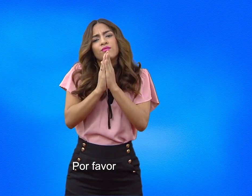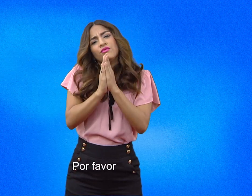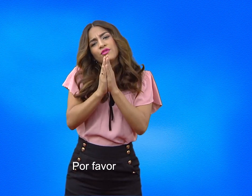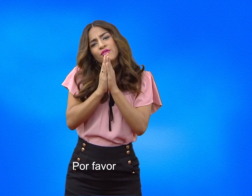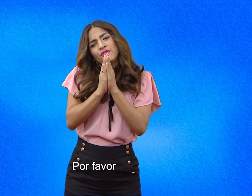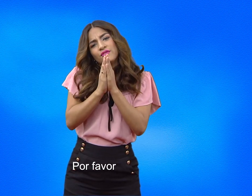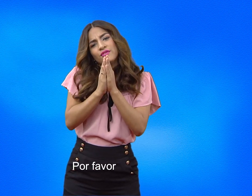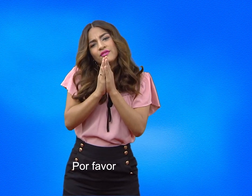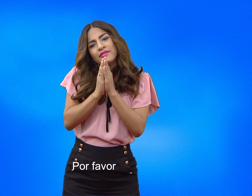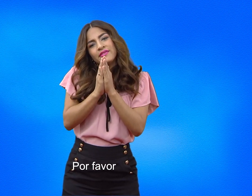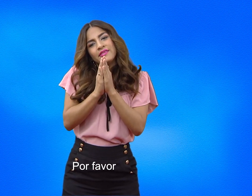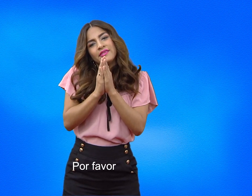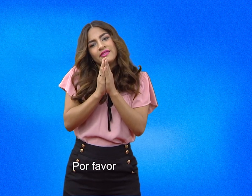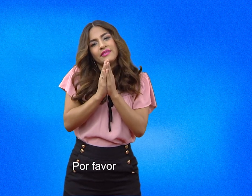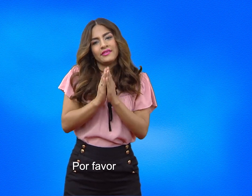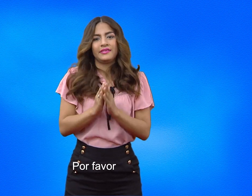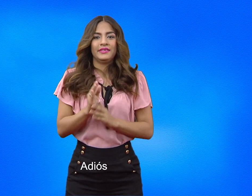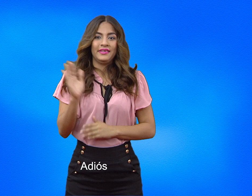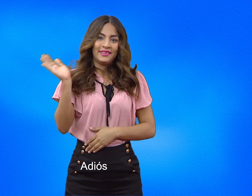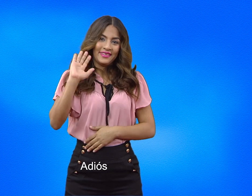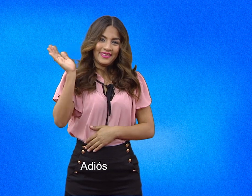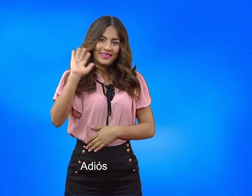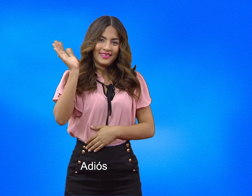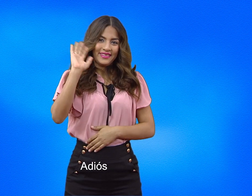por favor, a Dios.